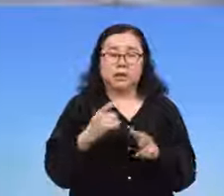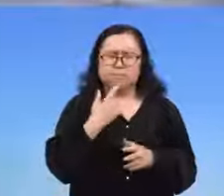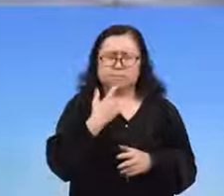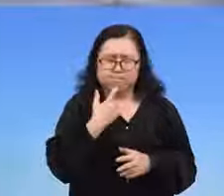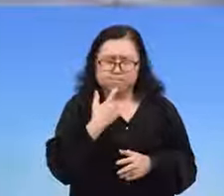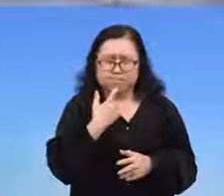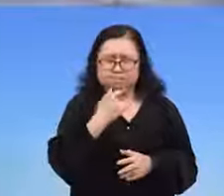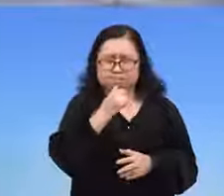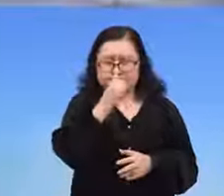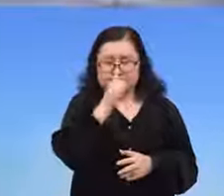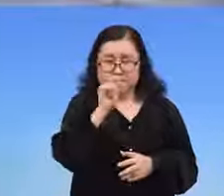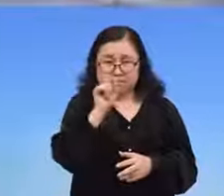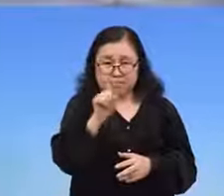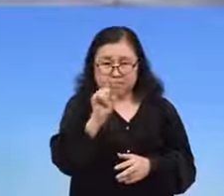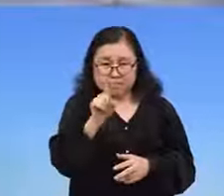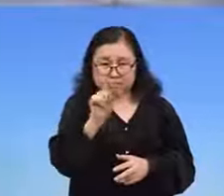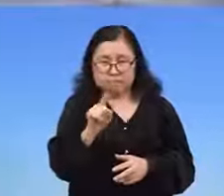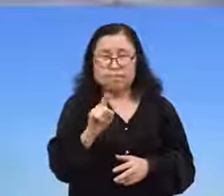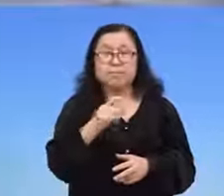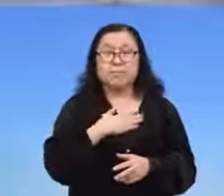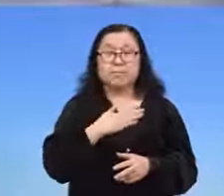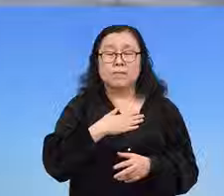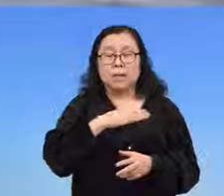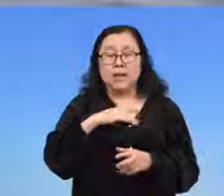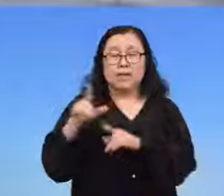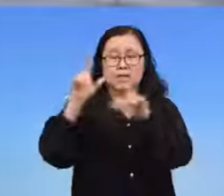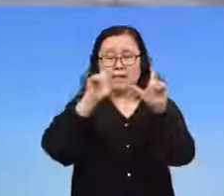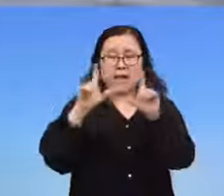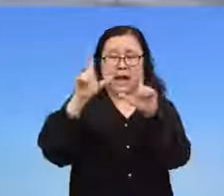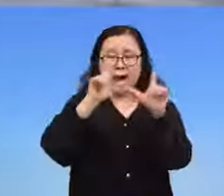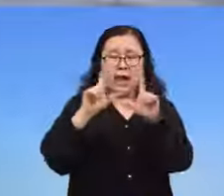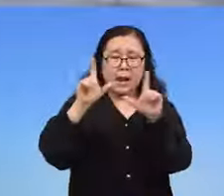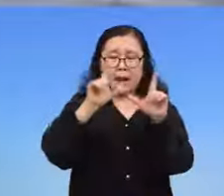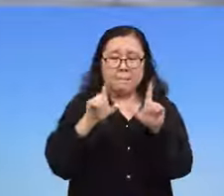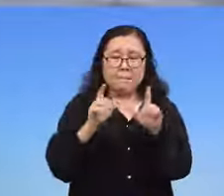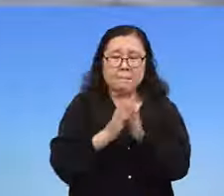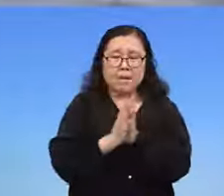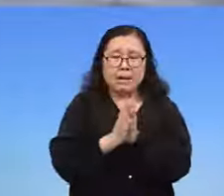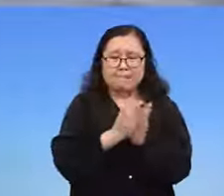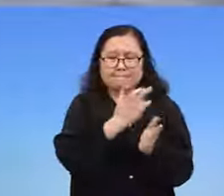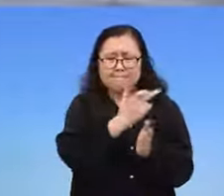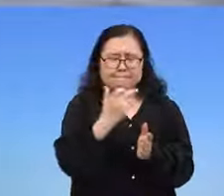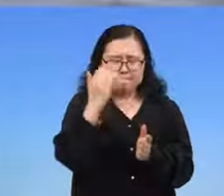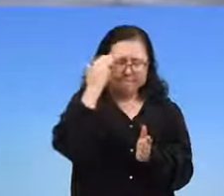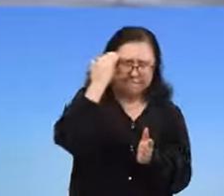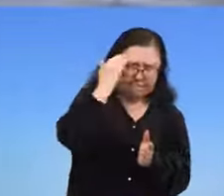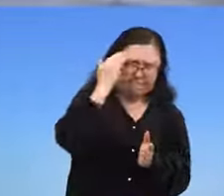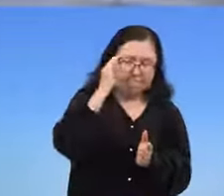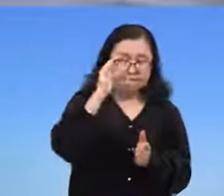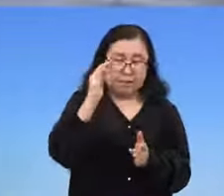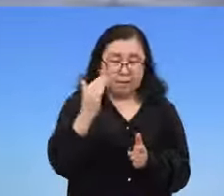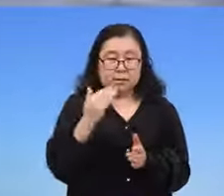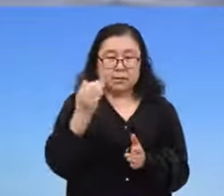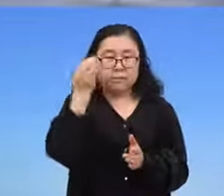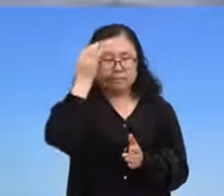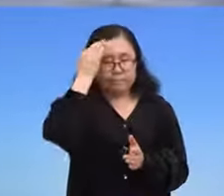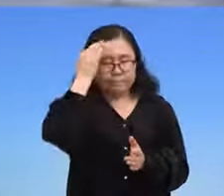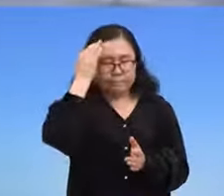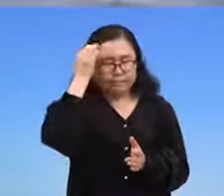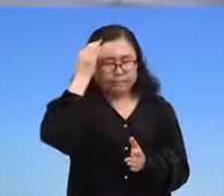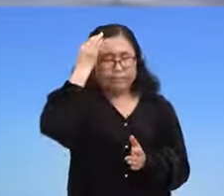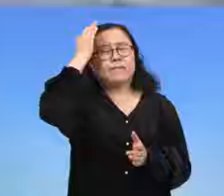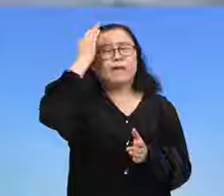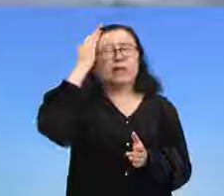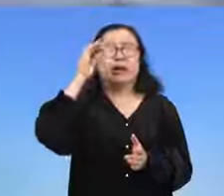우리가 지금 집착하고 있는 그것이 사실은 우리 인생의 치명적인 방해가 된다는 사실을 인식했으면